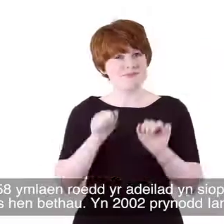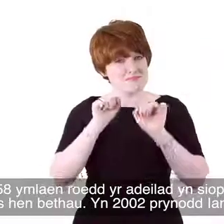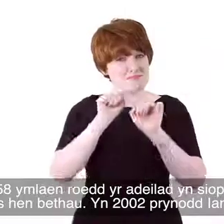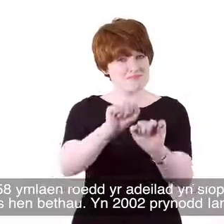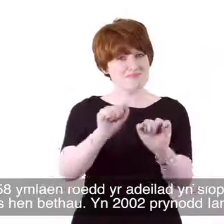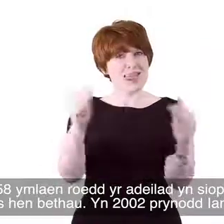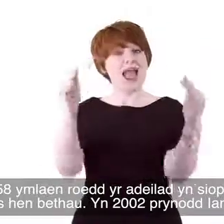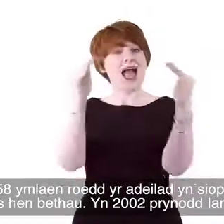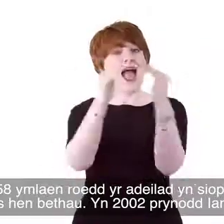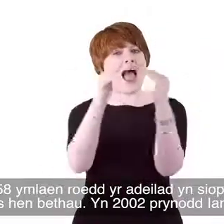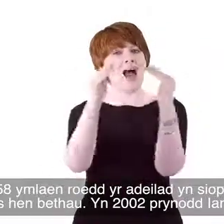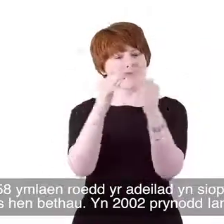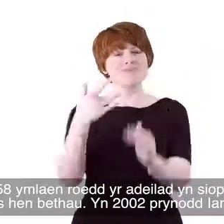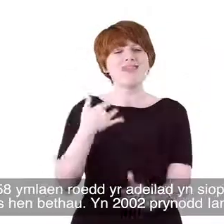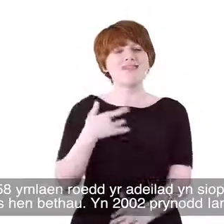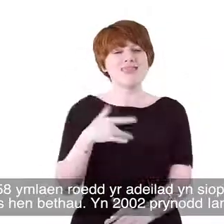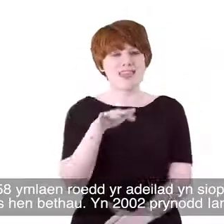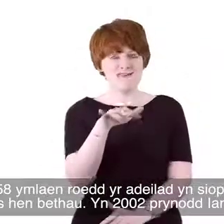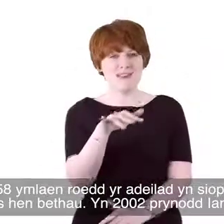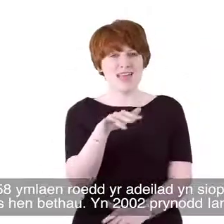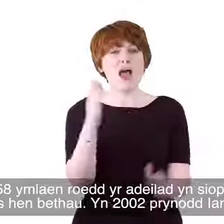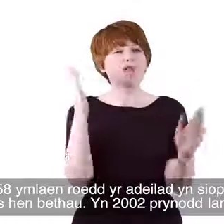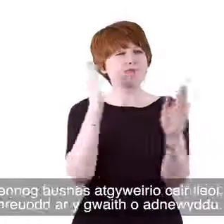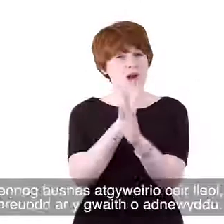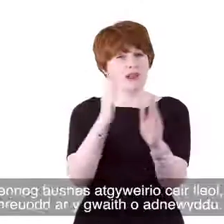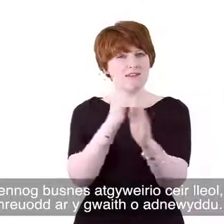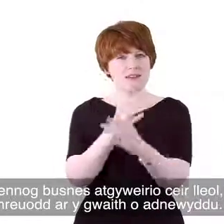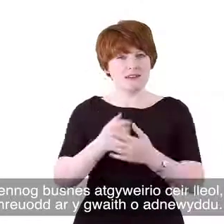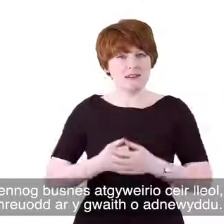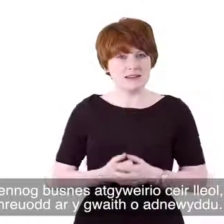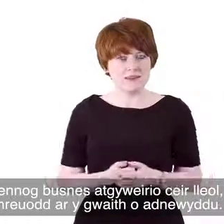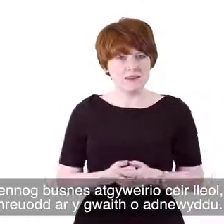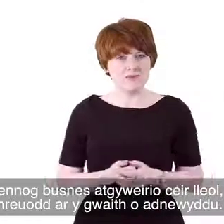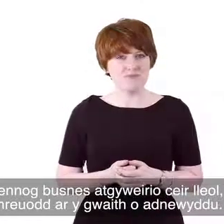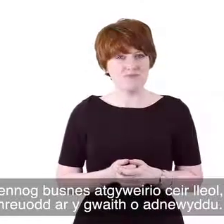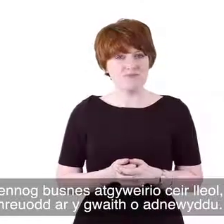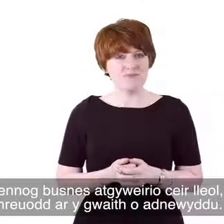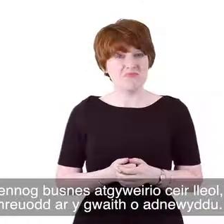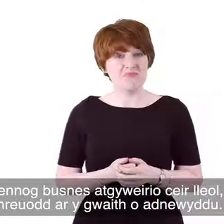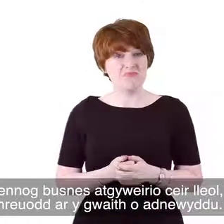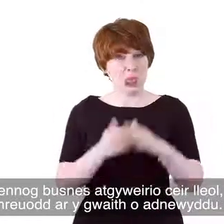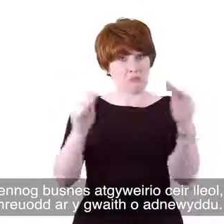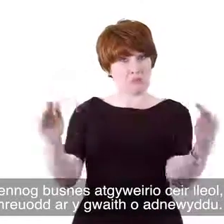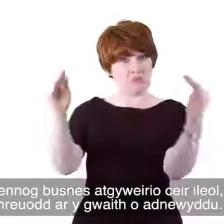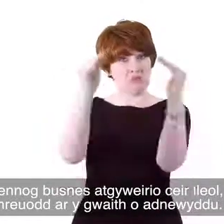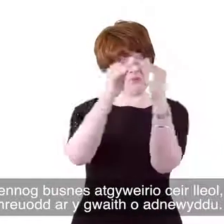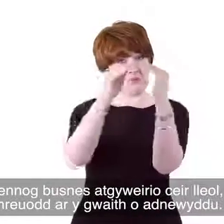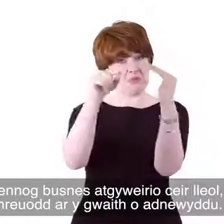bethau. Yn 2002, prynodd Ian Hughes, perchennog busnes atgyweirio ceir lleol,